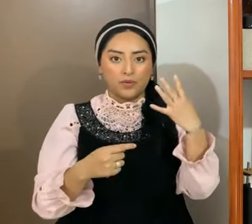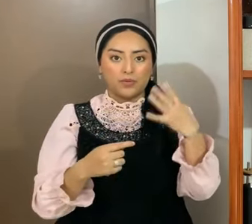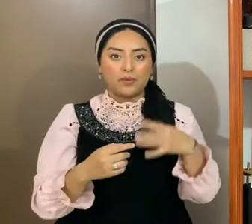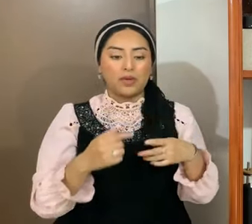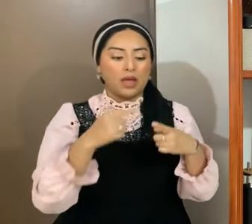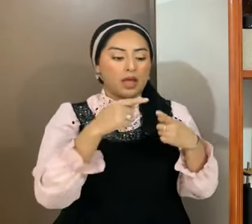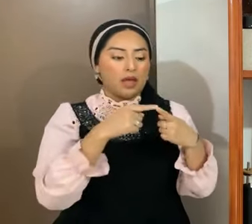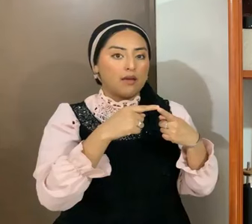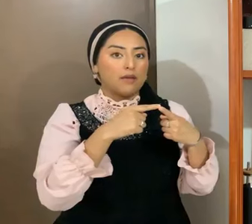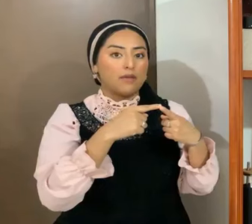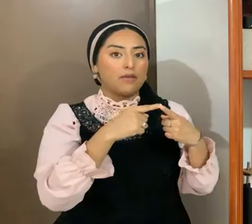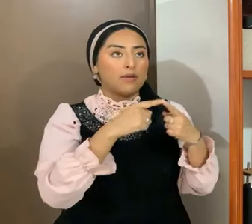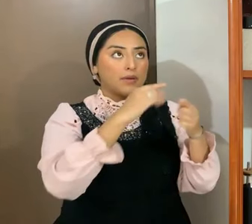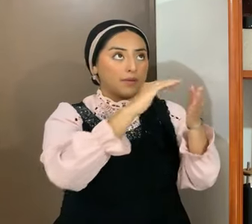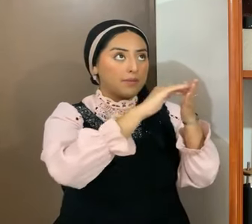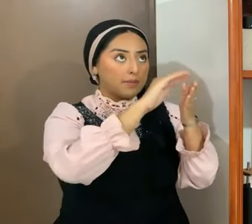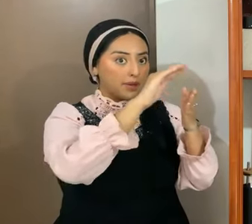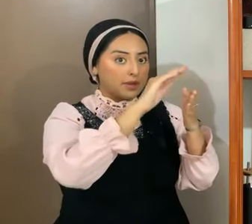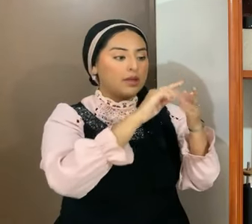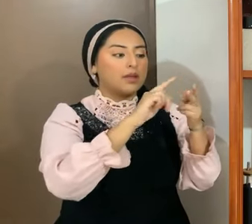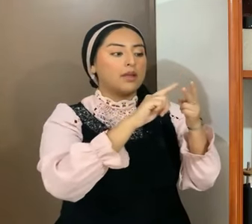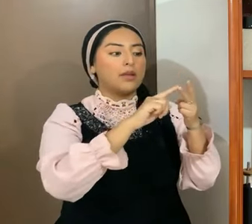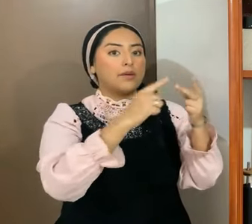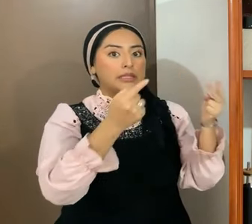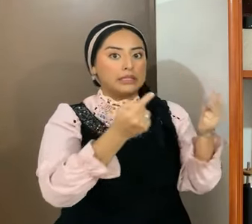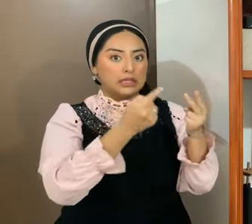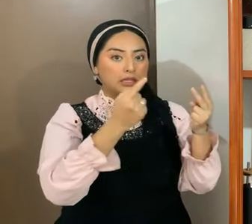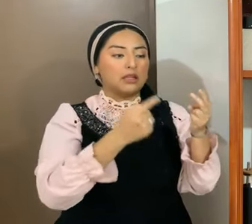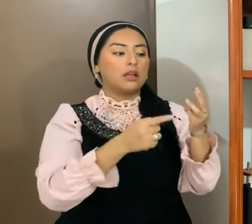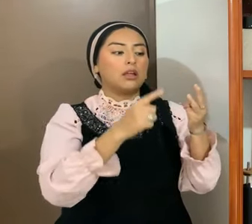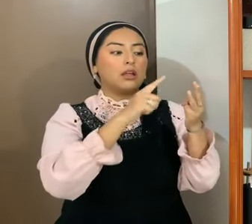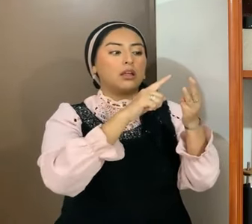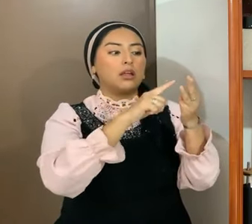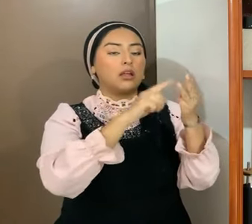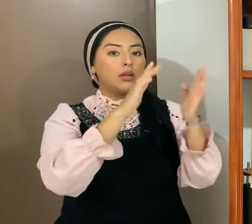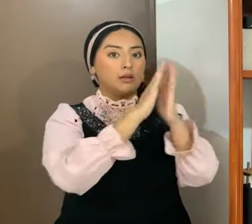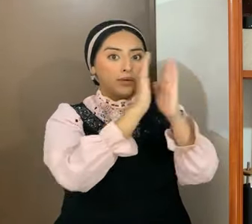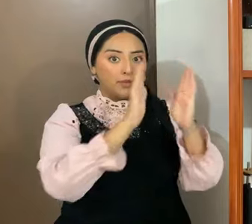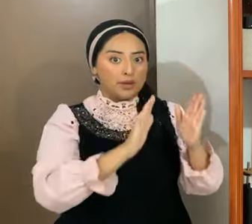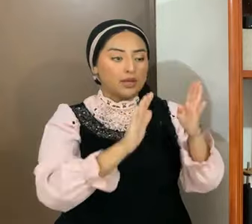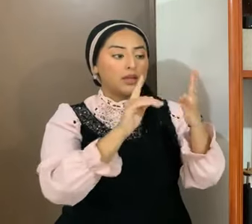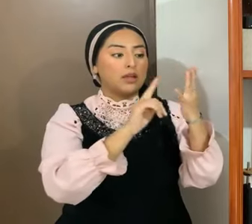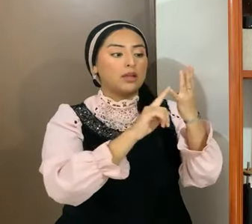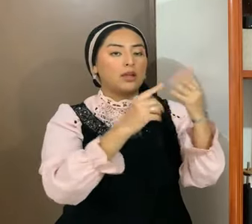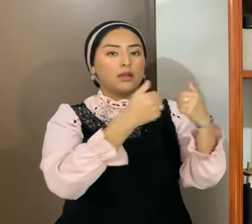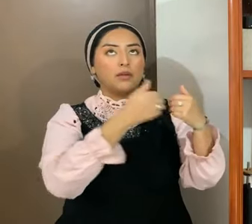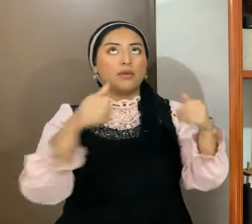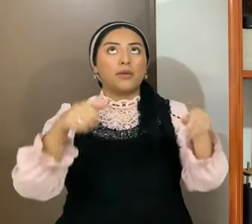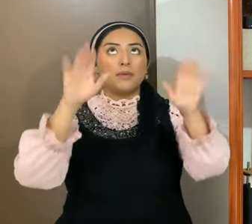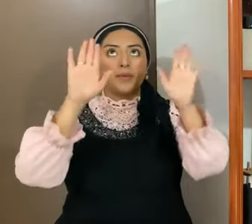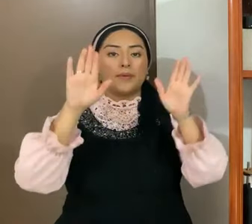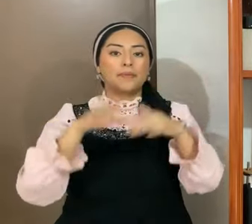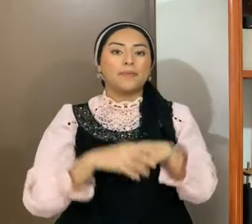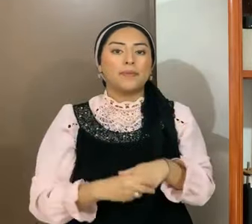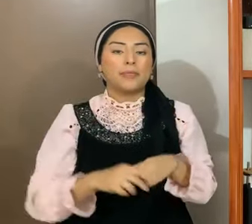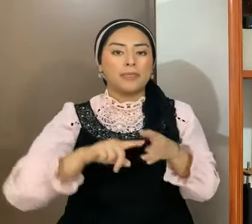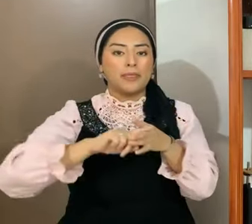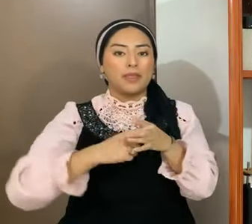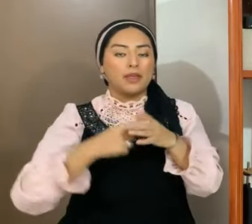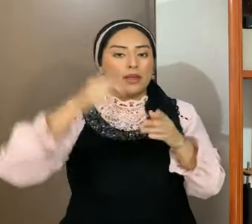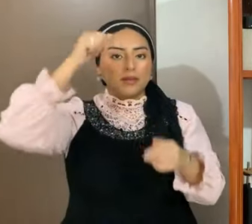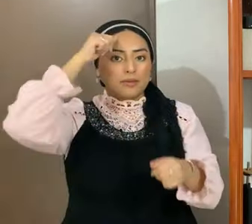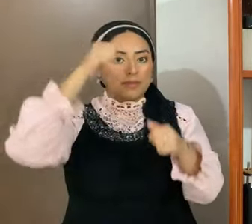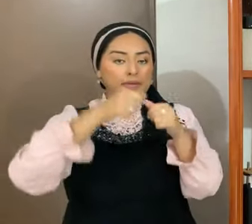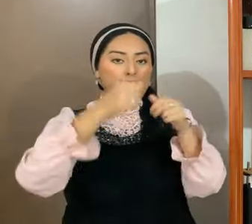paz, por el pecado, por la culpa y para la consagración. Vamos a empezar a